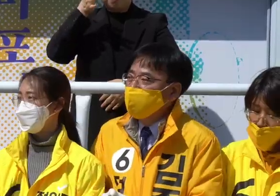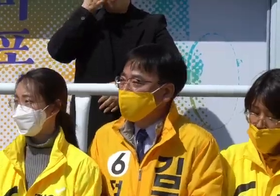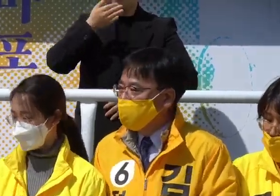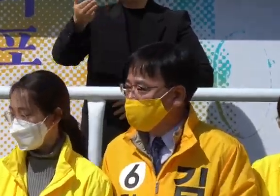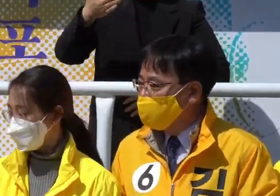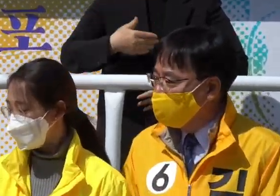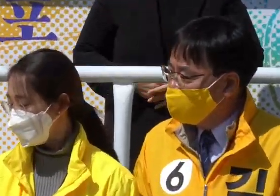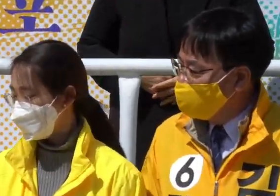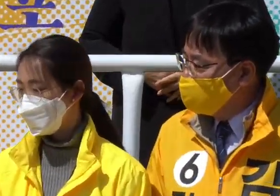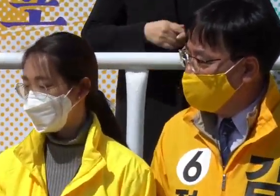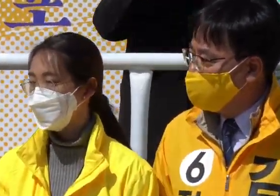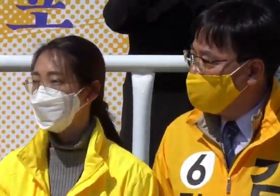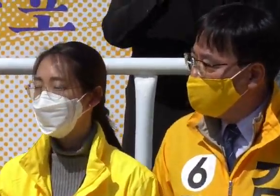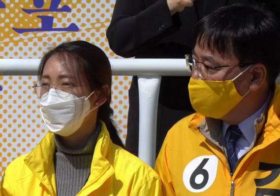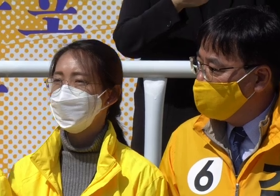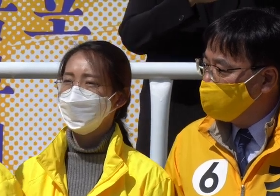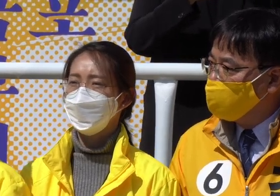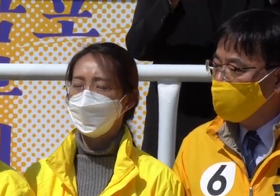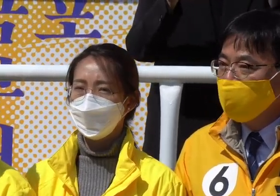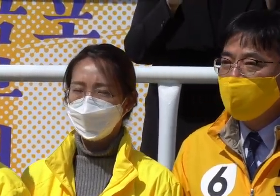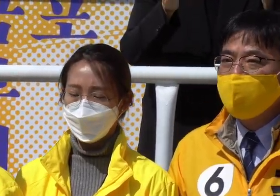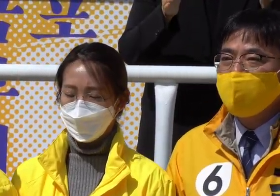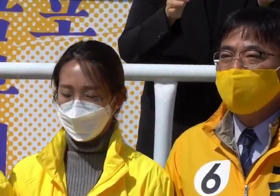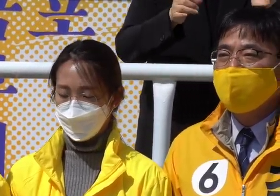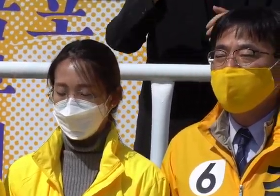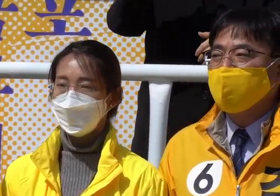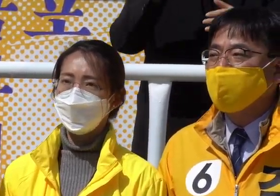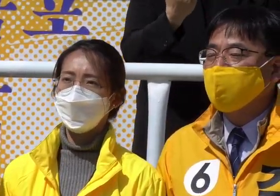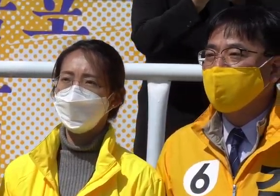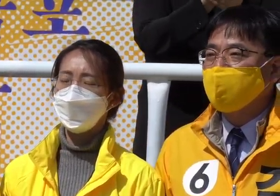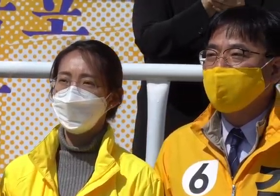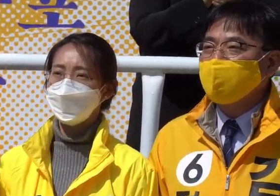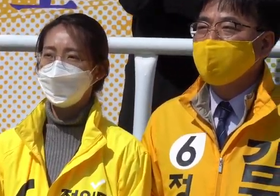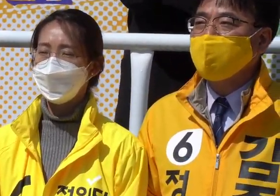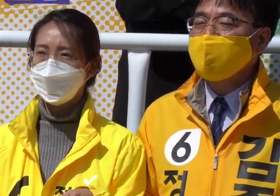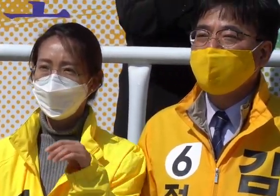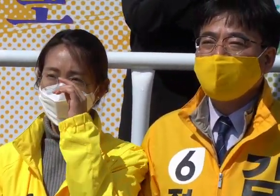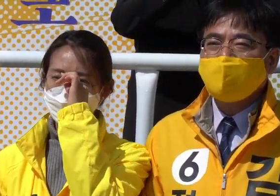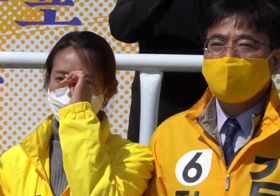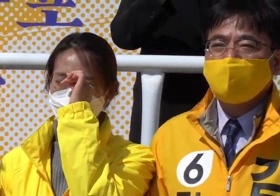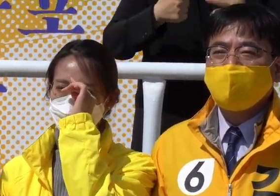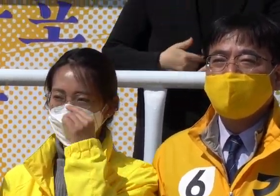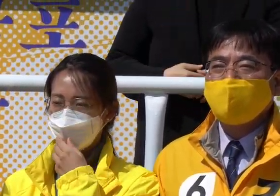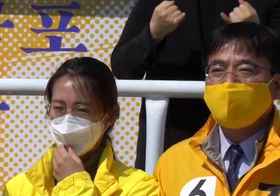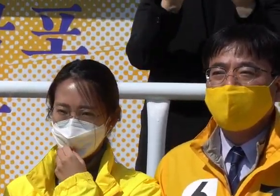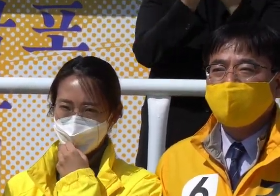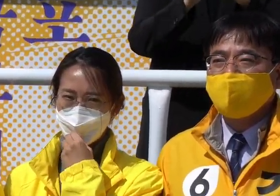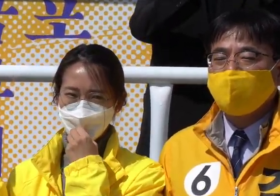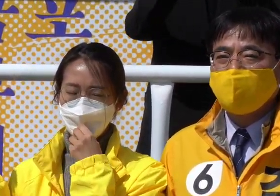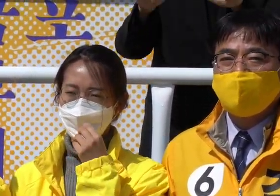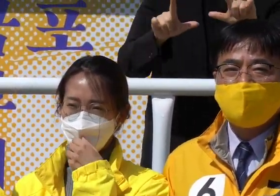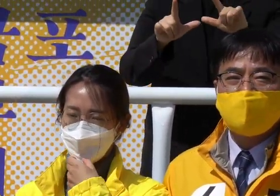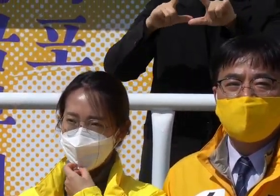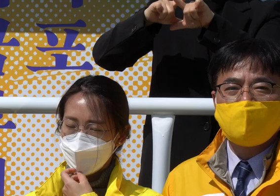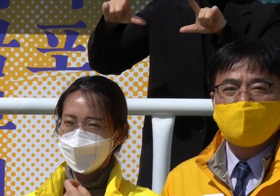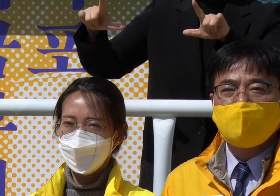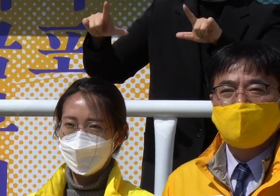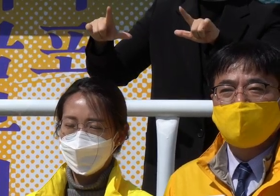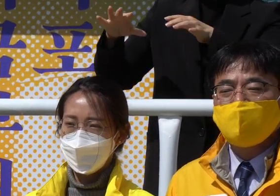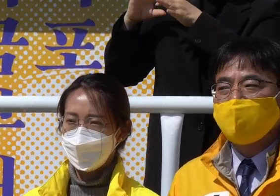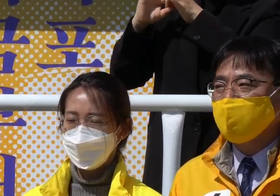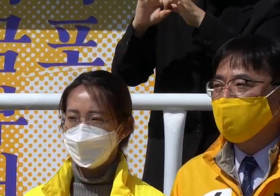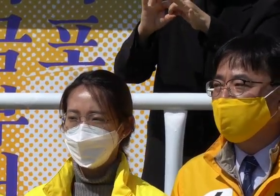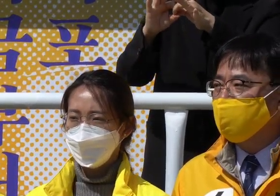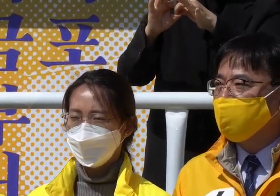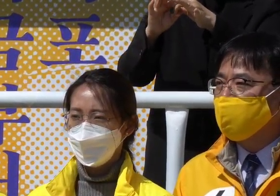저희가 텔레그램 N번방은 갑자기 등장한 현안이 아닙니다. 여성들의 삶에, 일상에